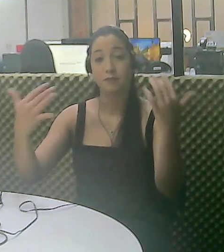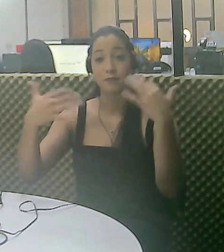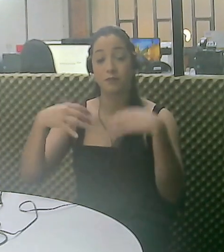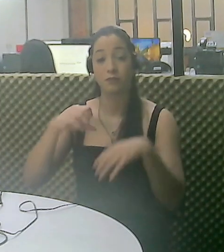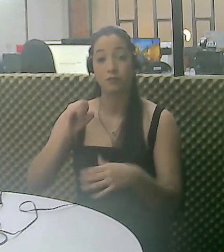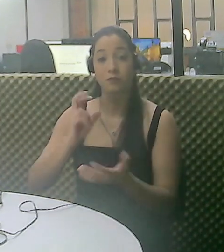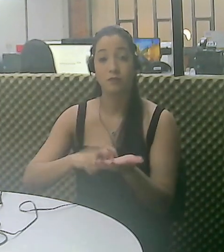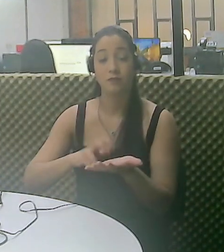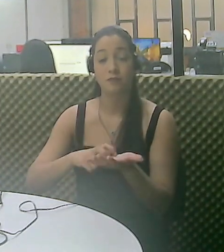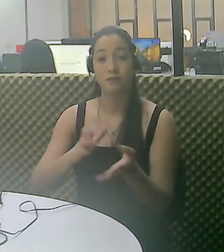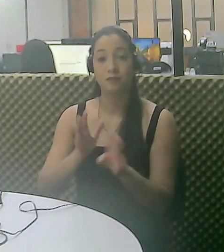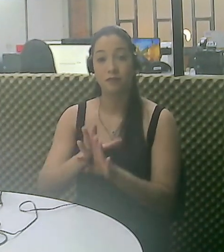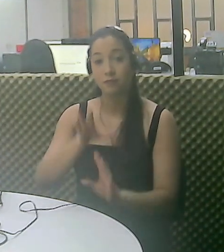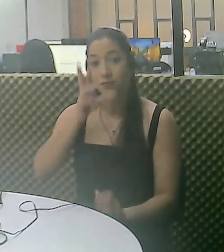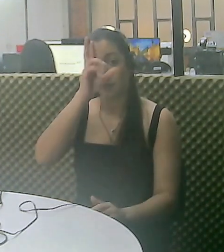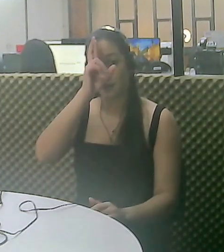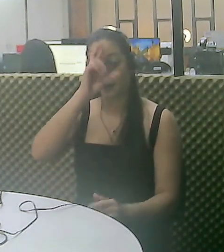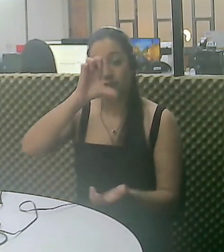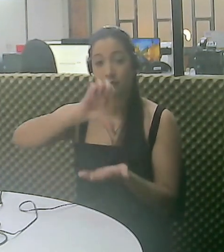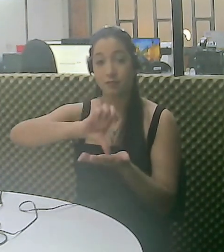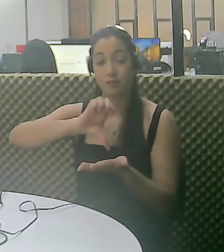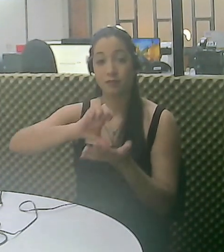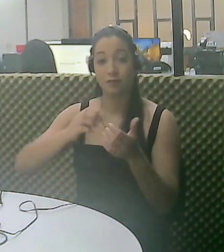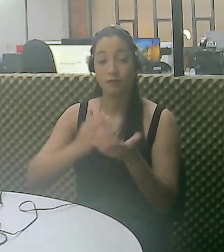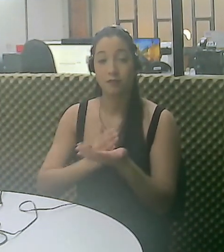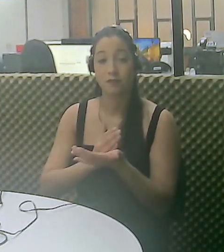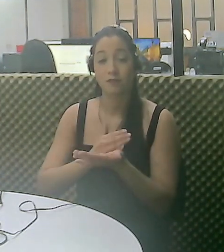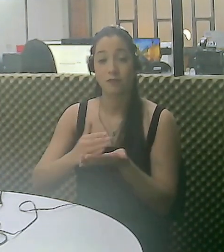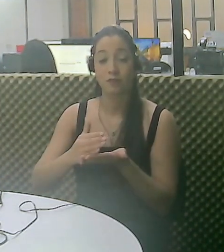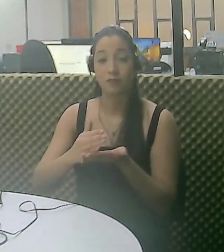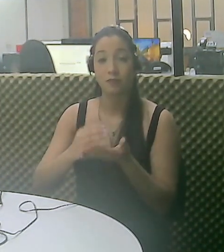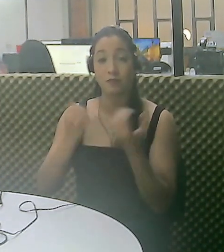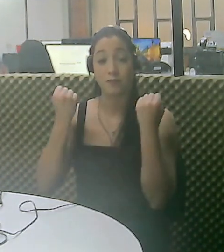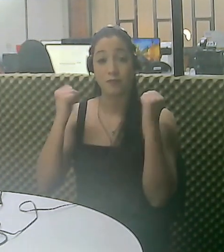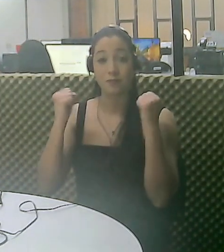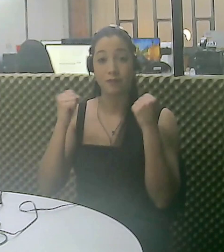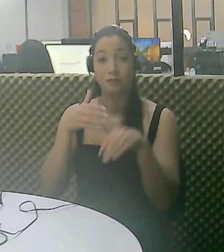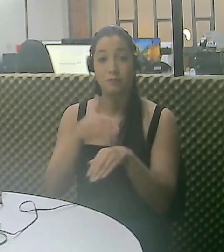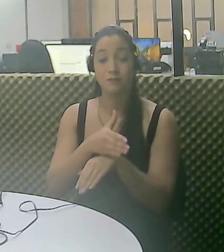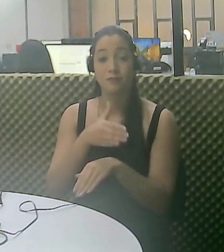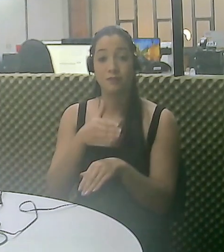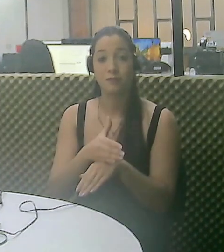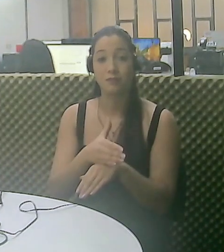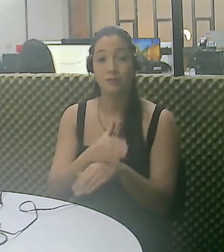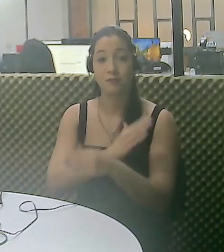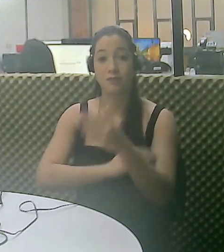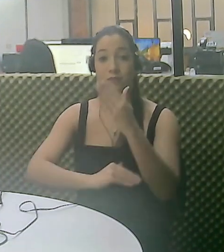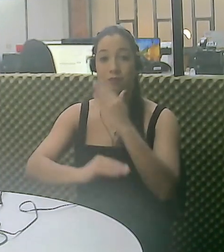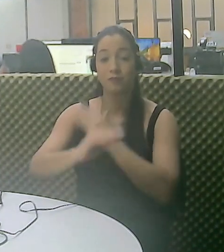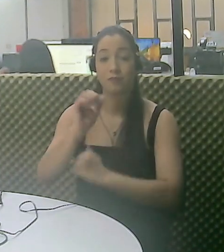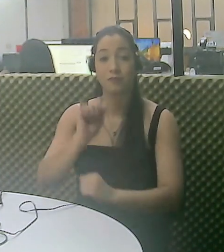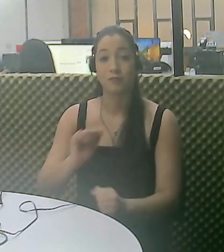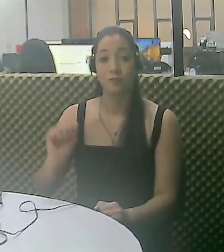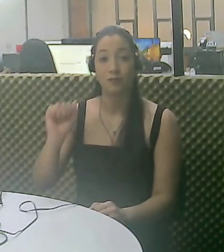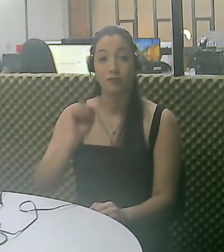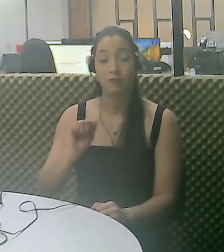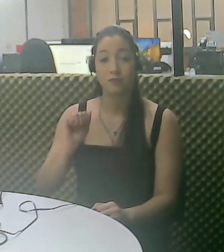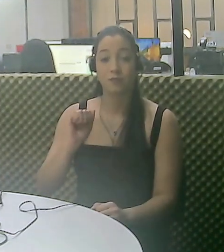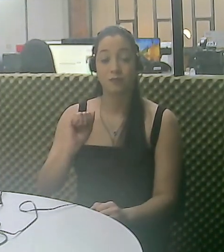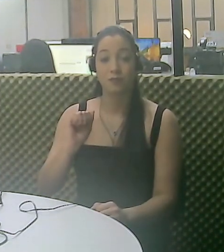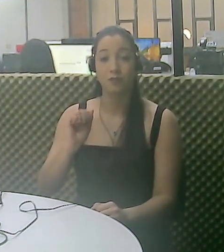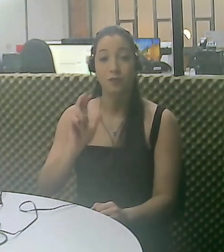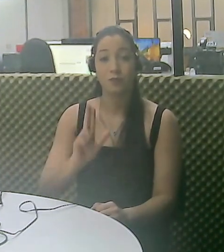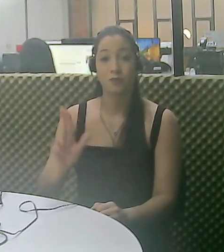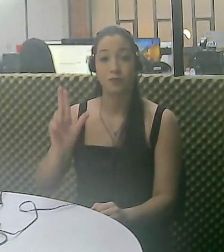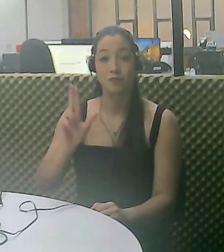8 da manhã ao meio-dia no Centro de Iniciação ao Esporte, com a participação de paraatletas da Associação dos Paraplégicos